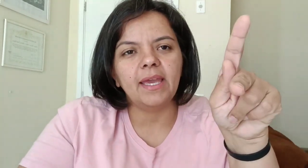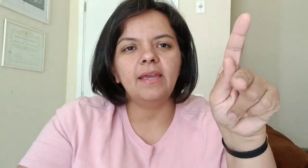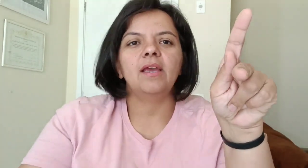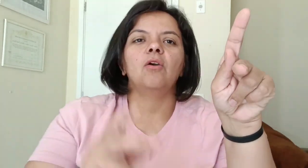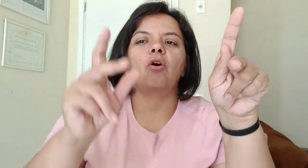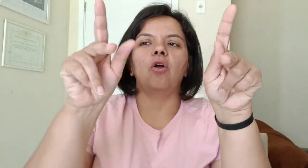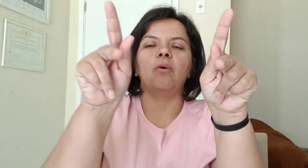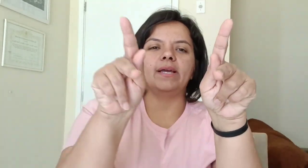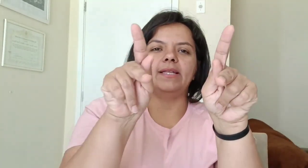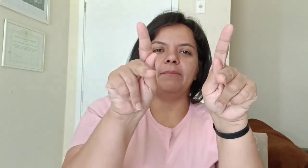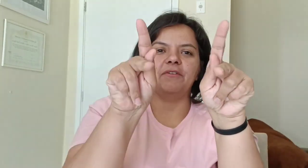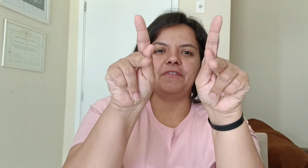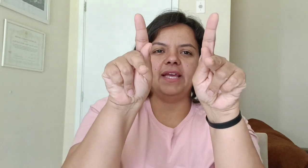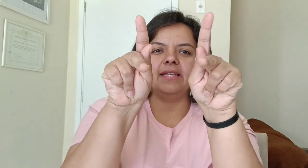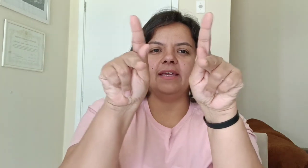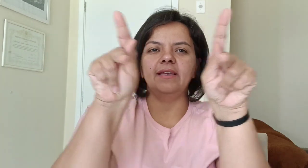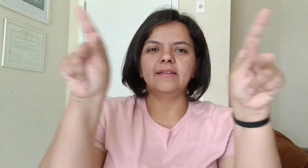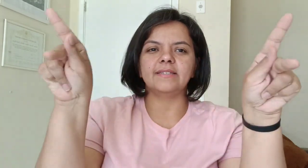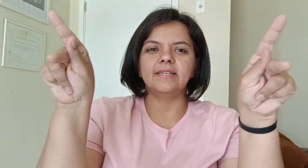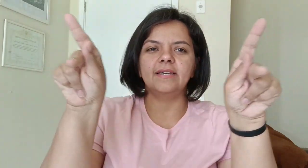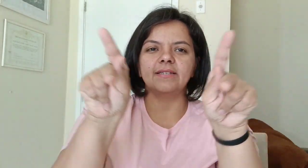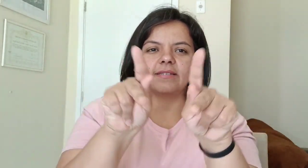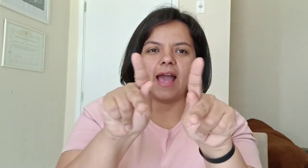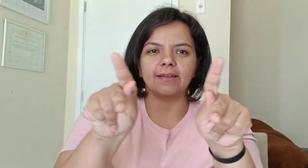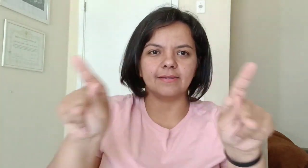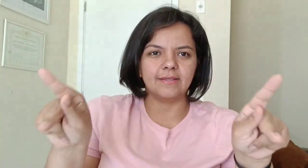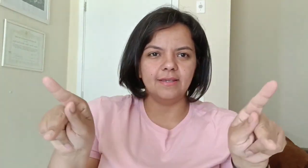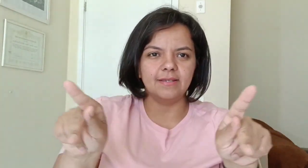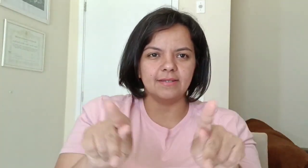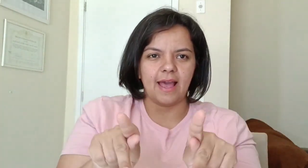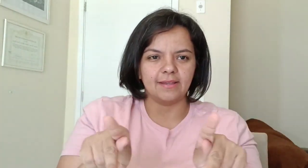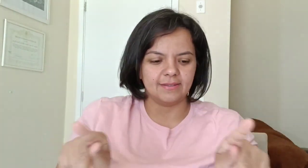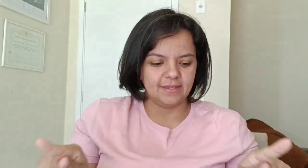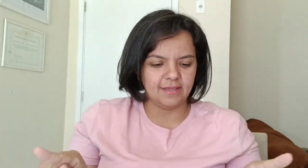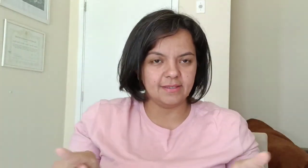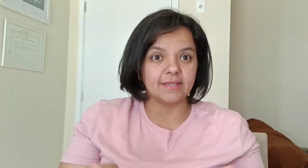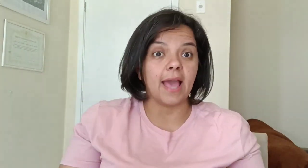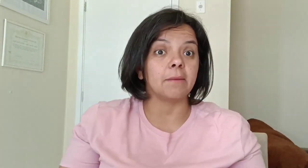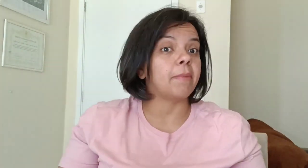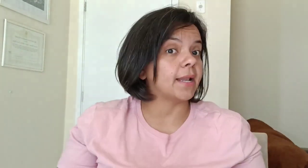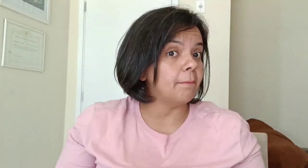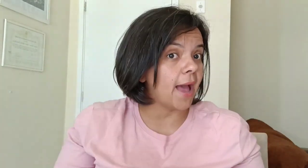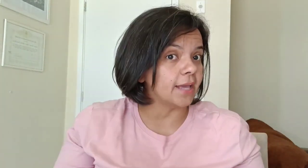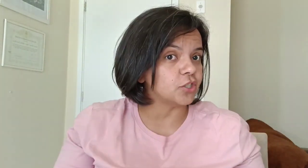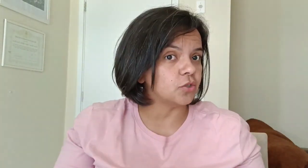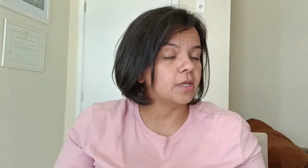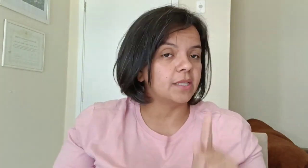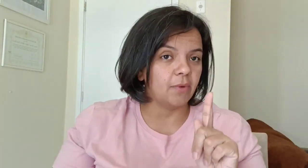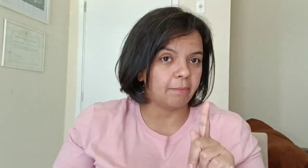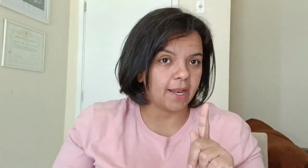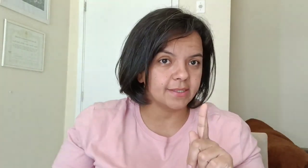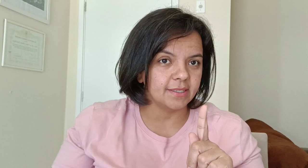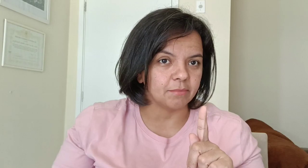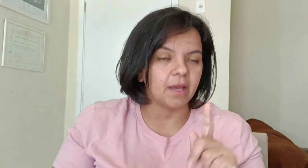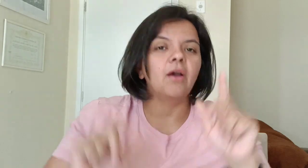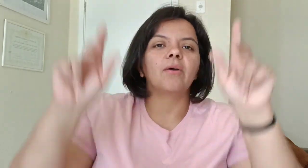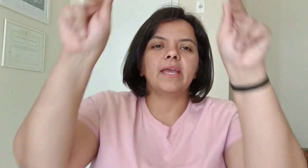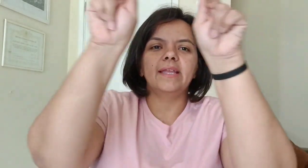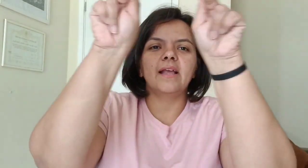P, coloco aqui na minha frente e zigue-zague, zigue-zague, zigue-zague. Para baixo, não é para cima, ok? Então,